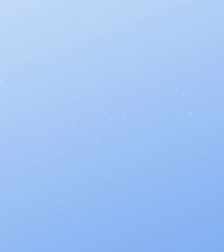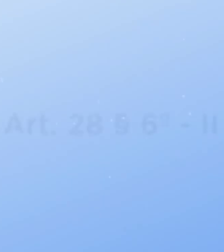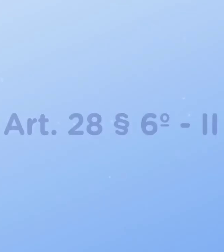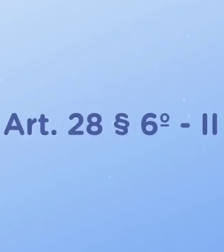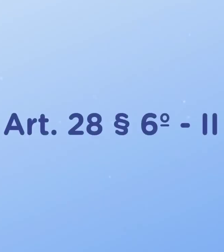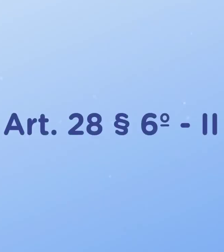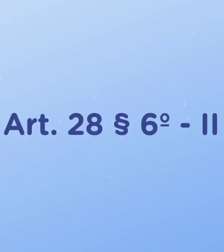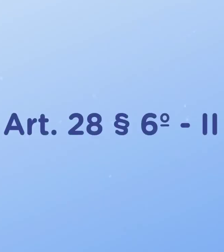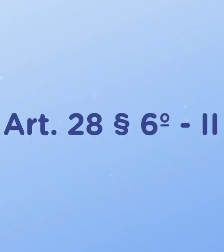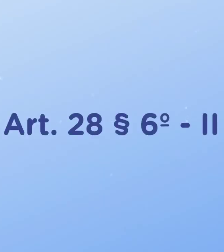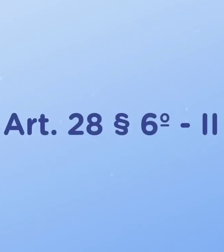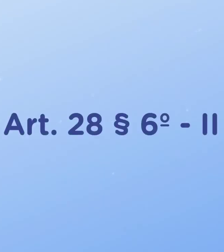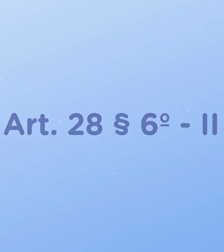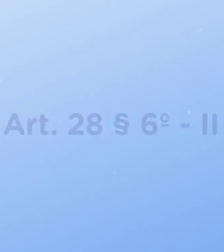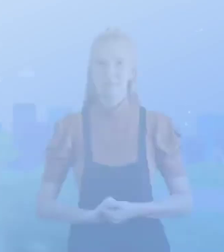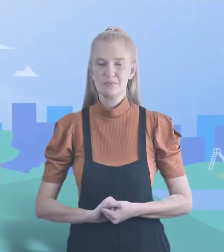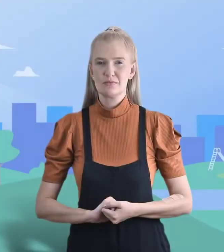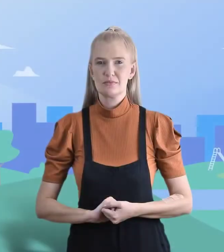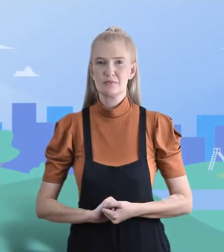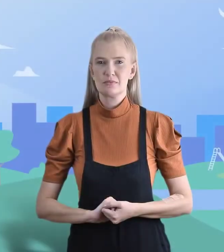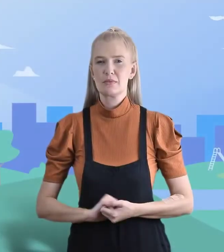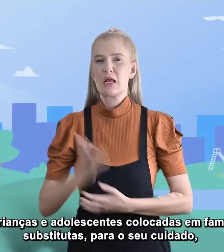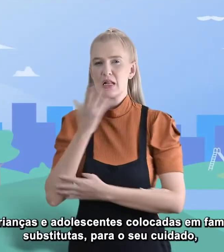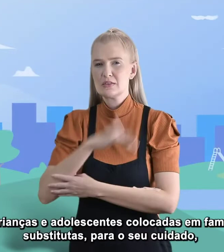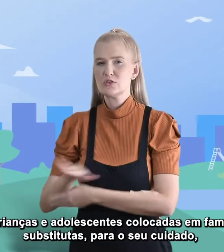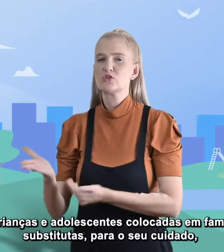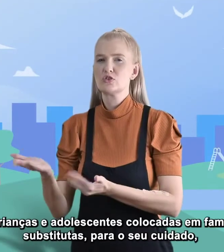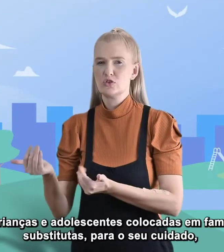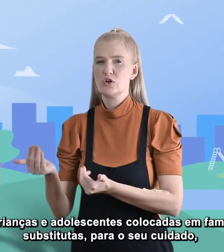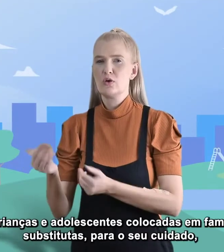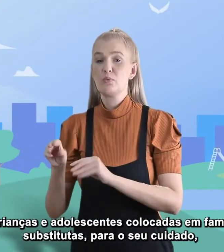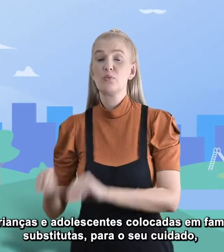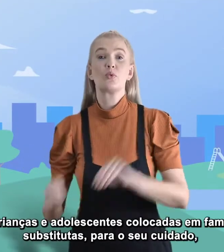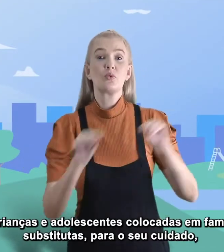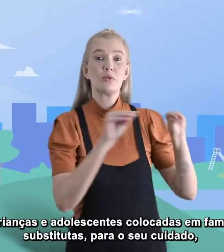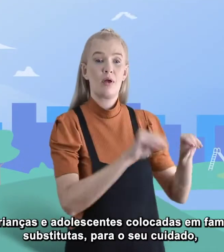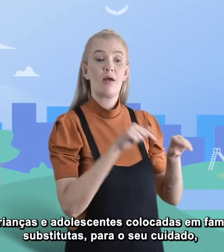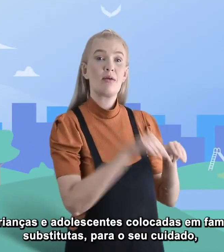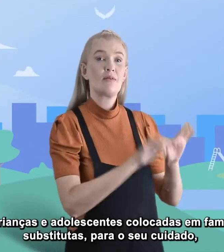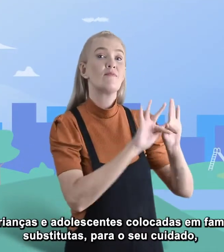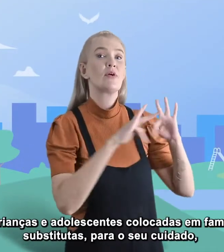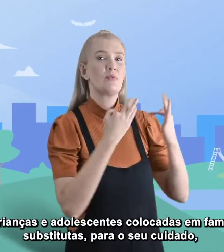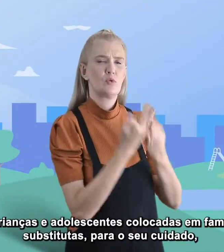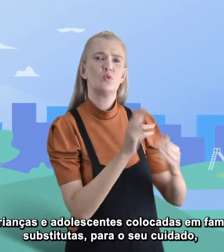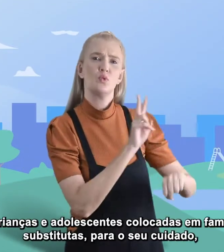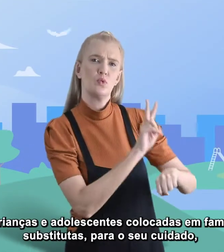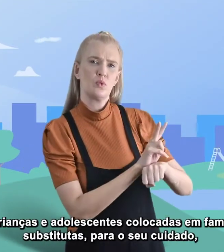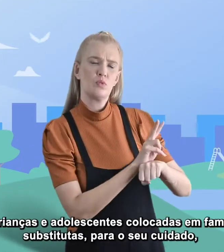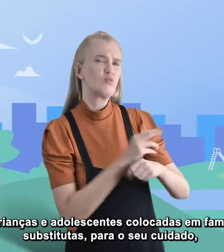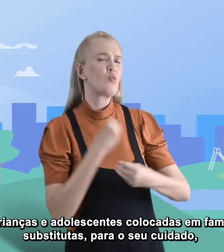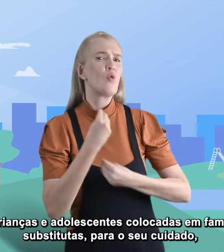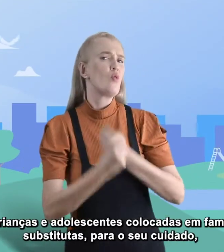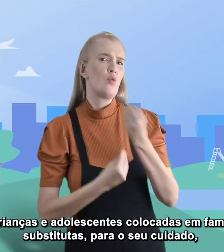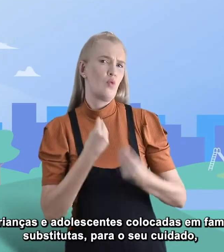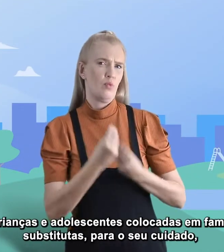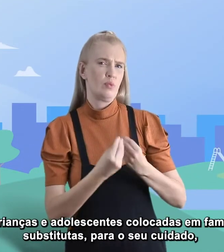Artigo 28, parágrafo 6º, inciso 2º. As crianças e adolescentes colocados em famílias substitutas, para o